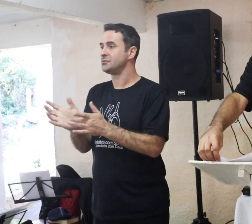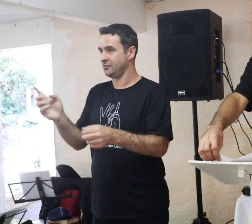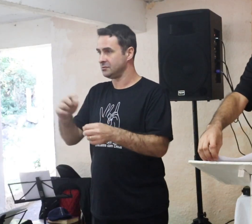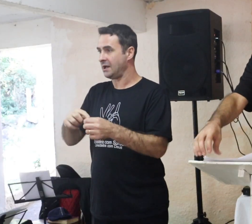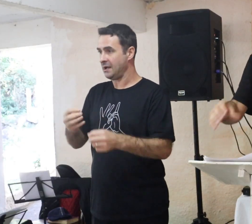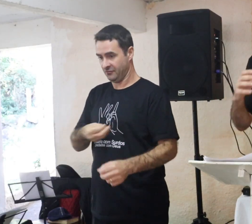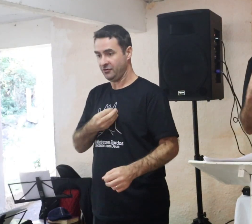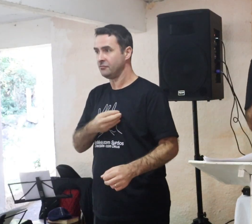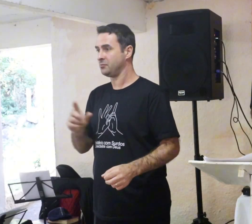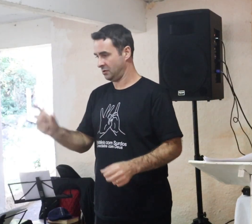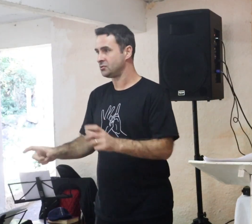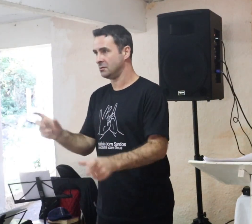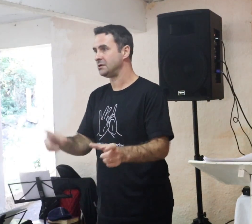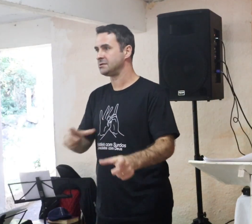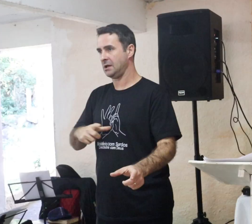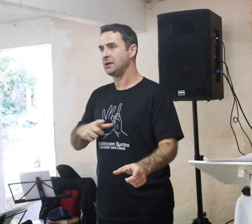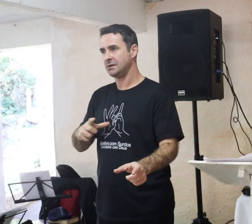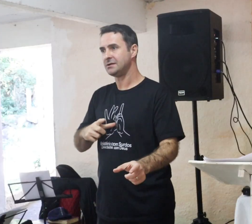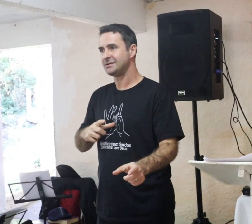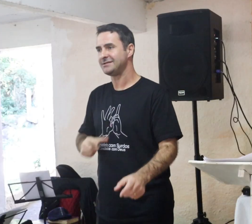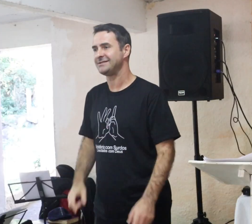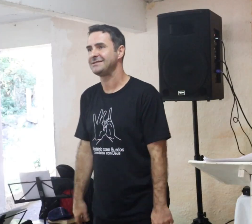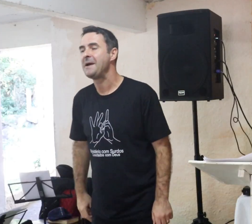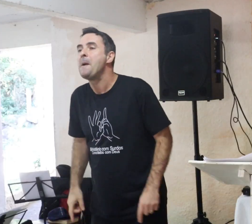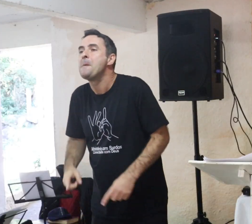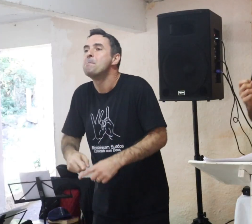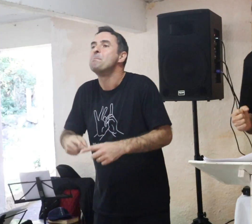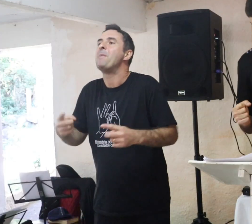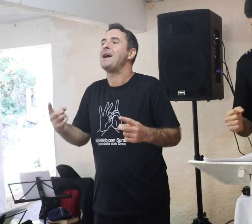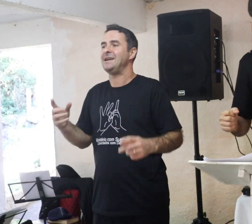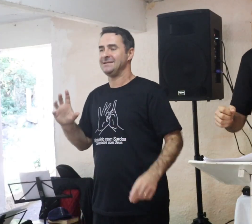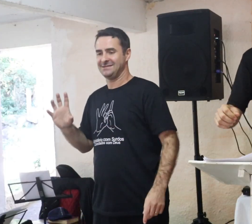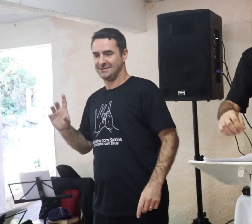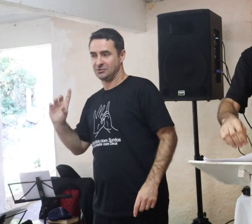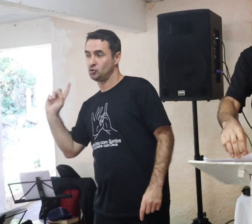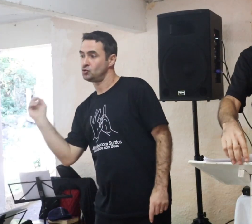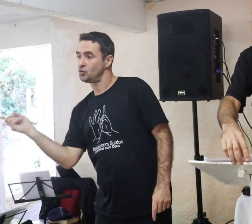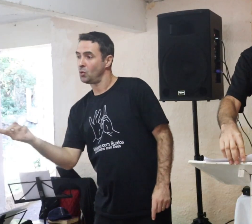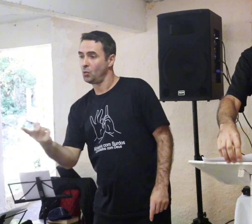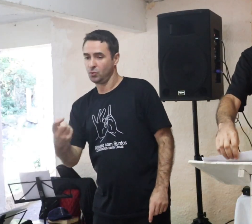Todos os salvos serão transformados num momento único.